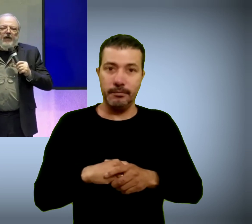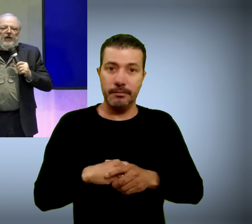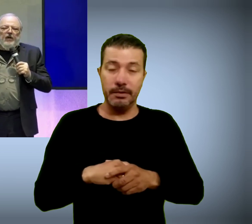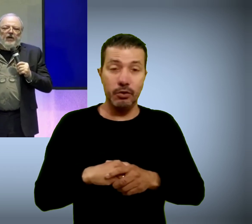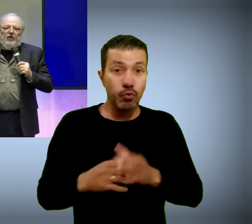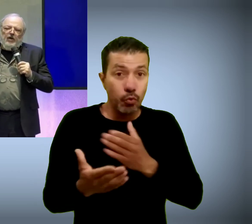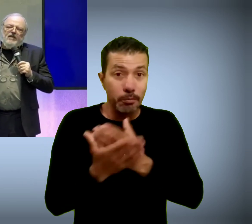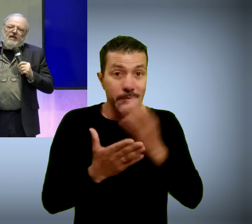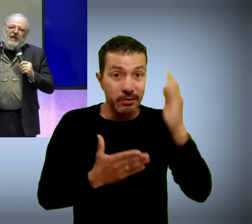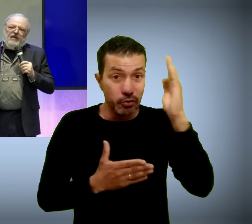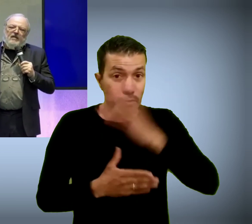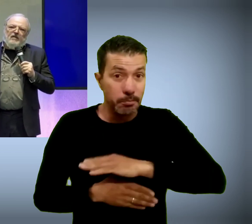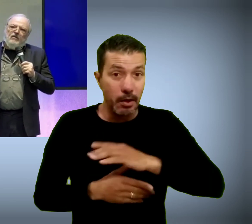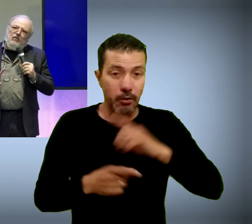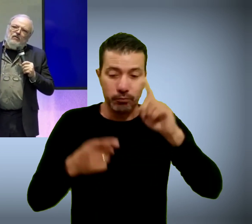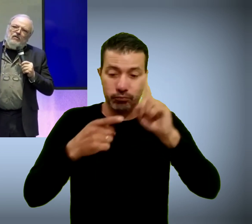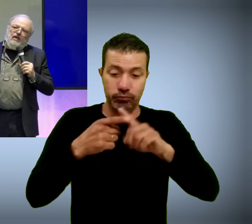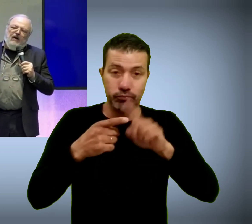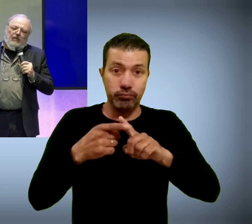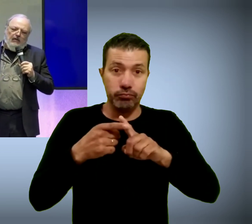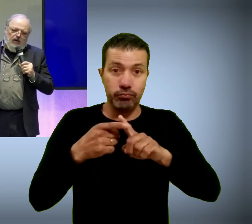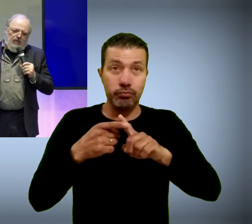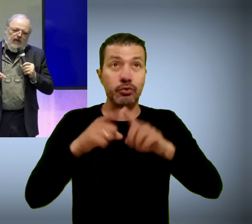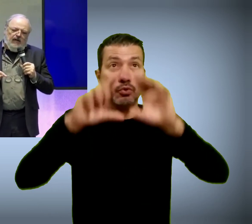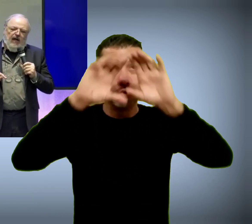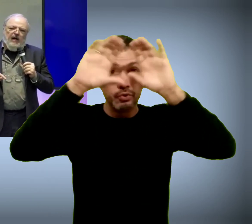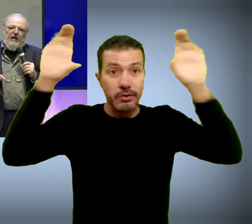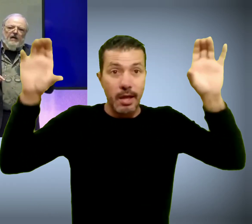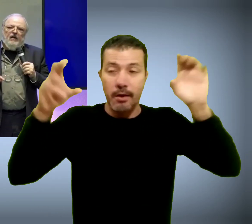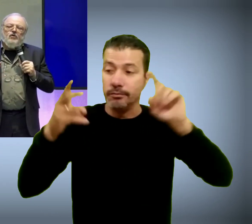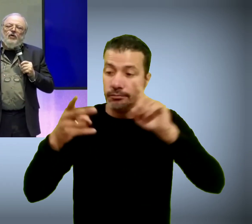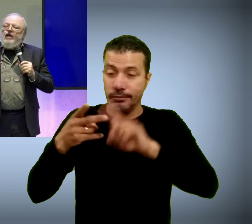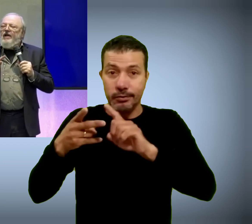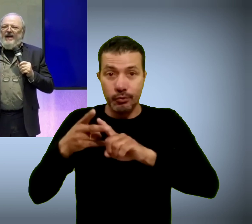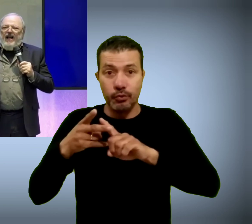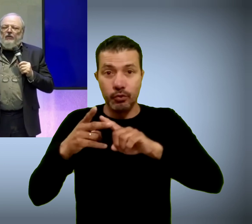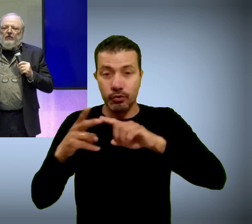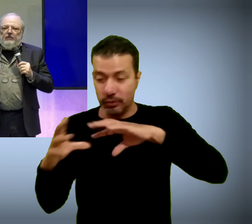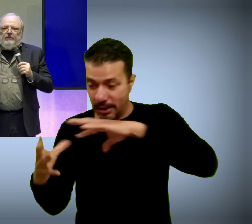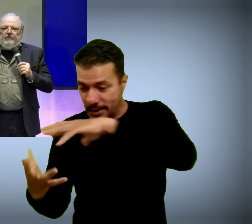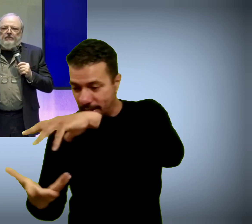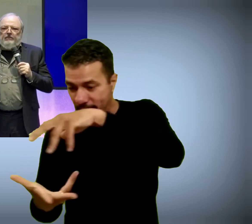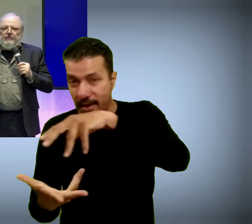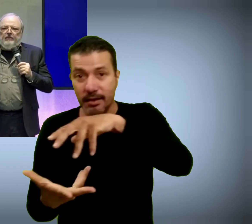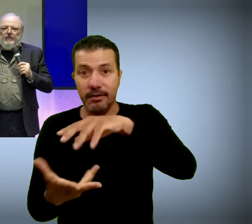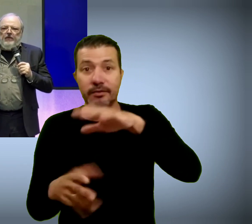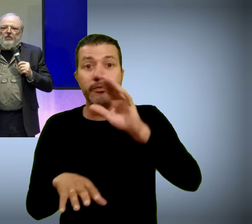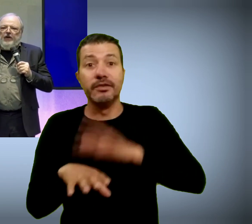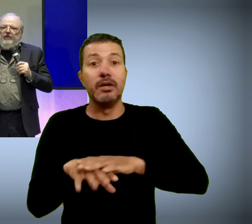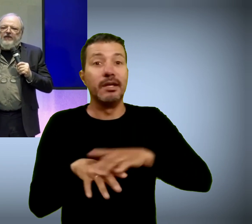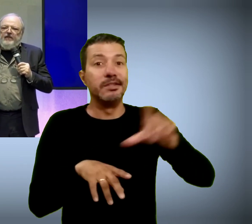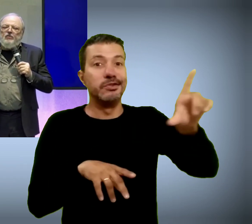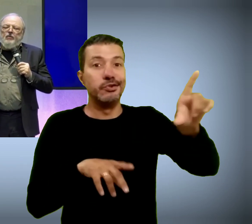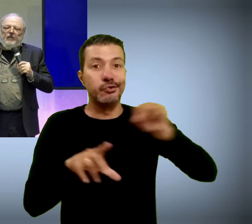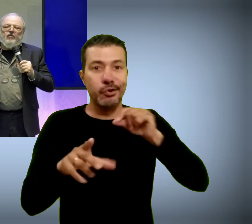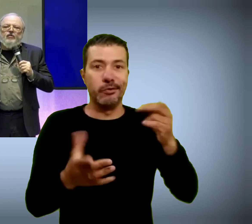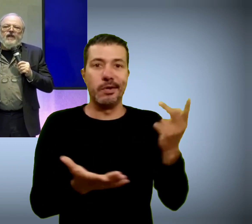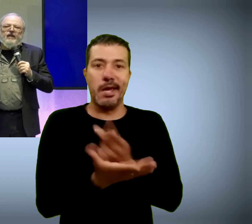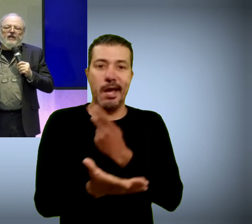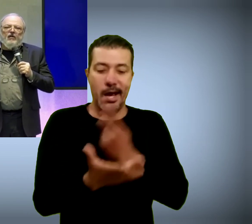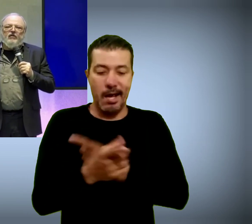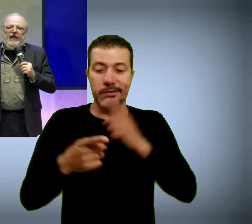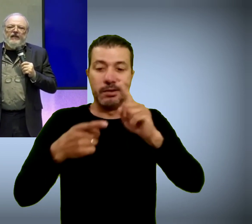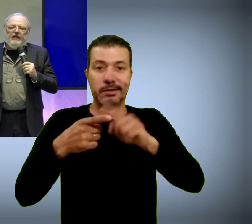do mal, porque 2 seres, um no céu e um na terra, escolheram errado. Escolheram fazer a sua